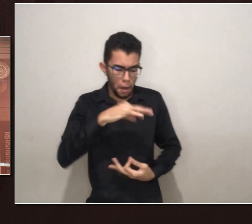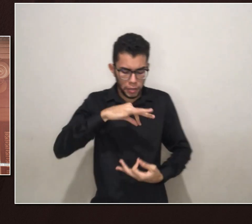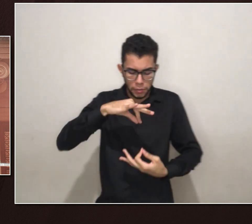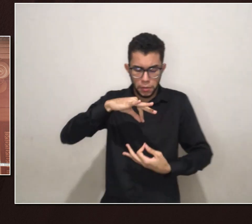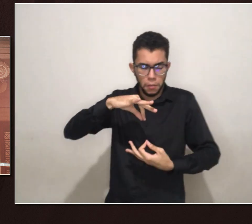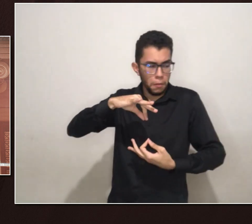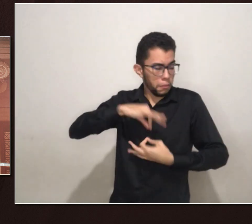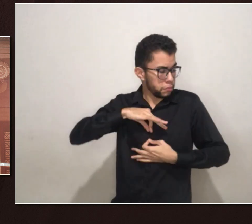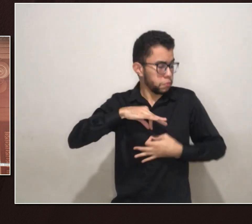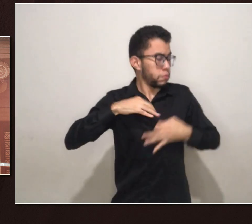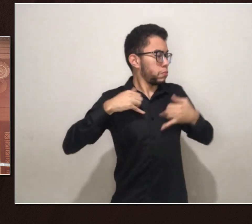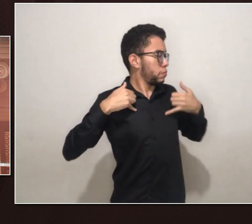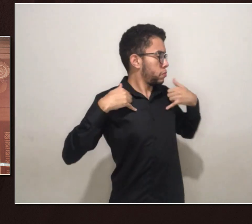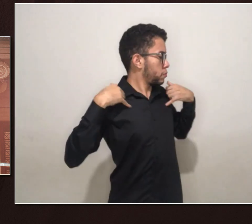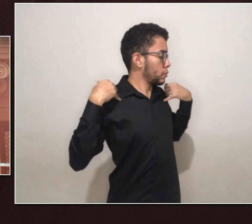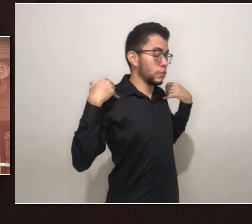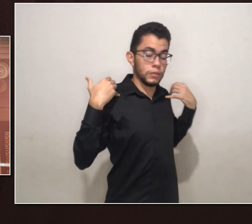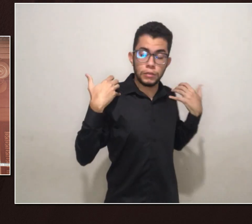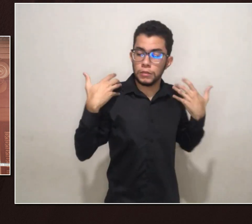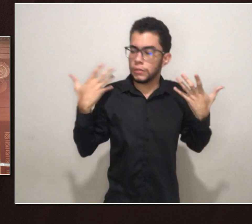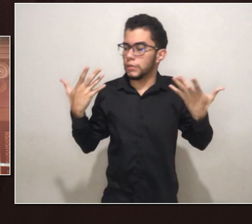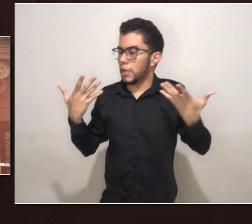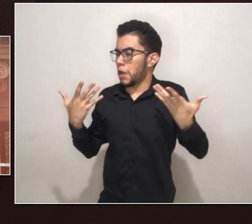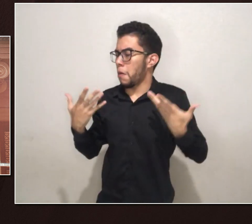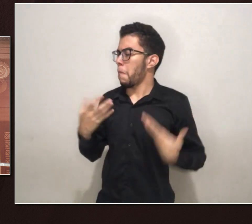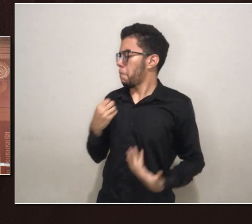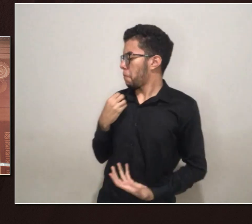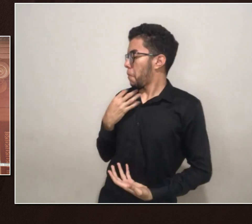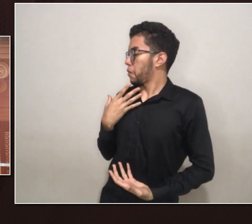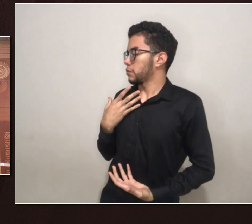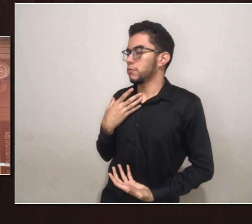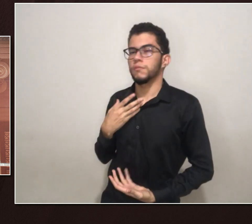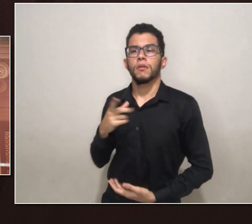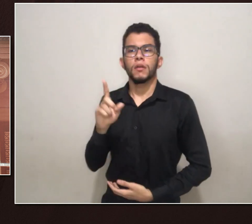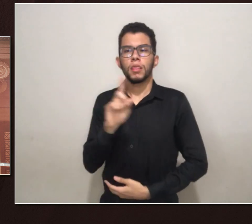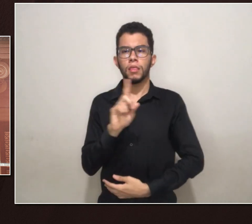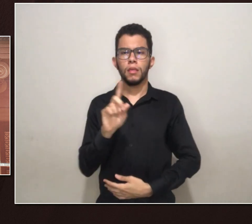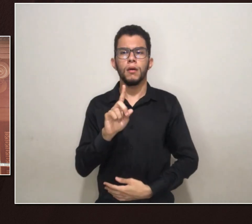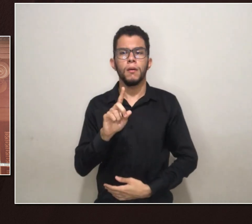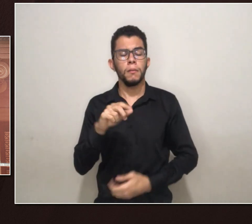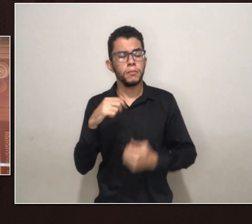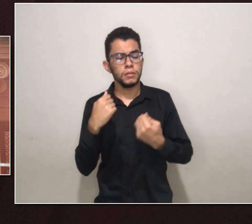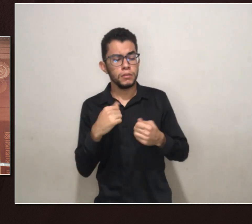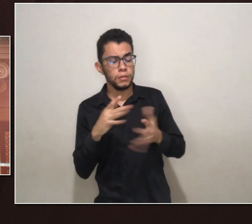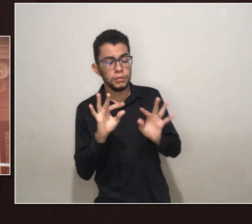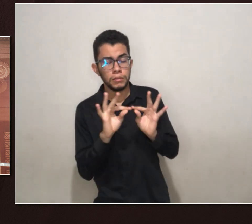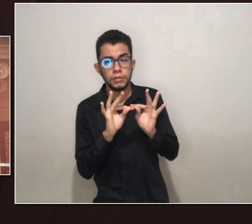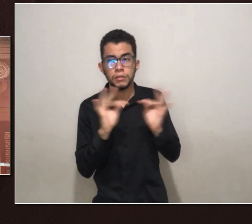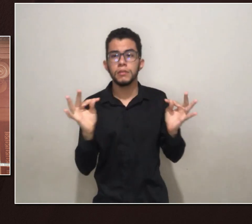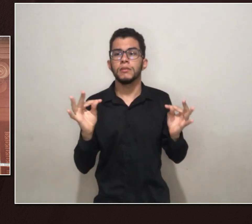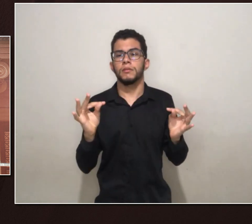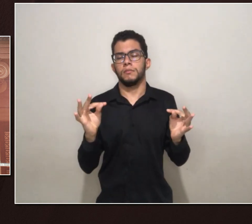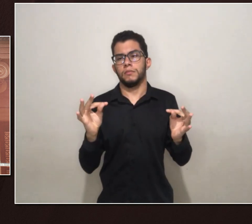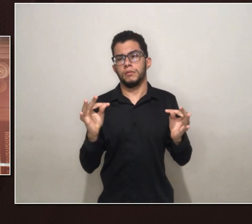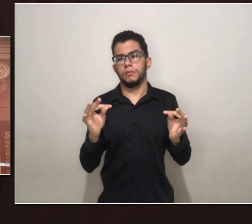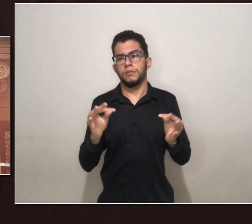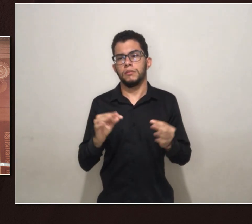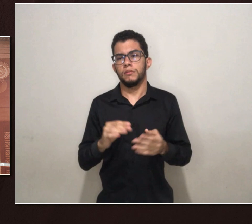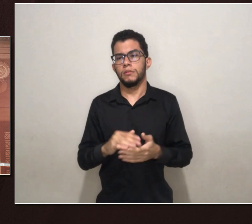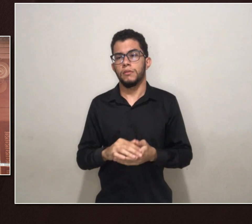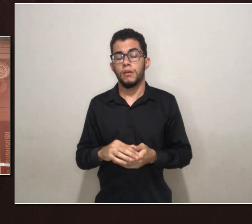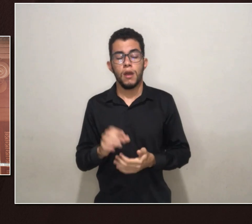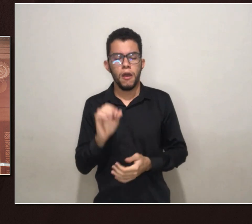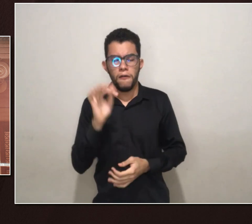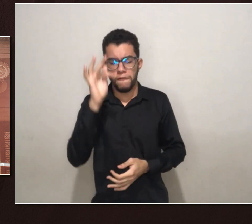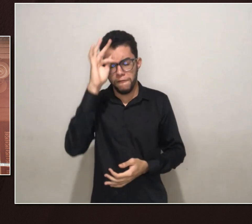aparentar espiritual para os irmãos, eu sou aquilo que eu sou, não é isso? Então, assim, nada de fé